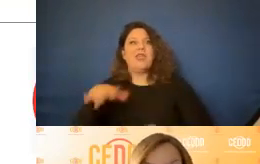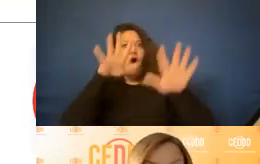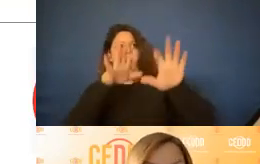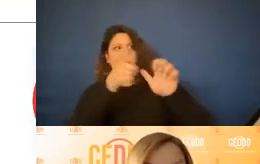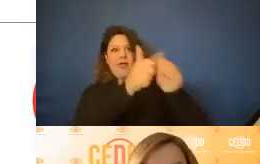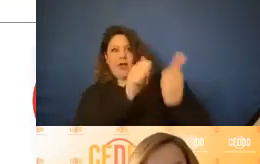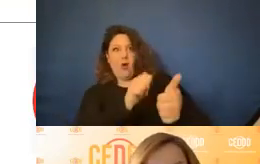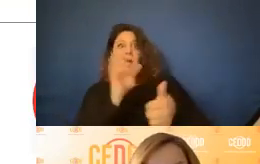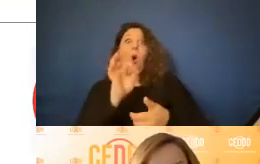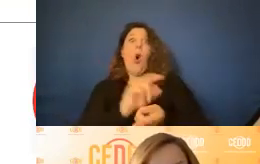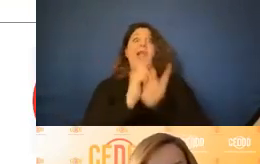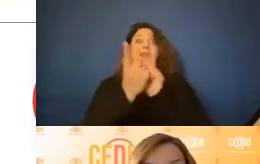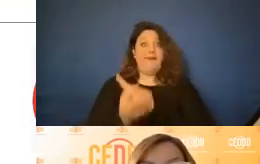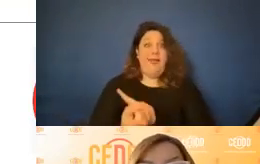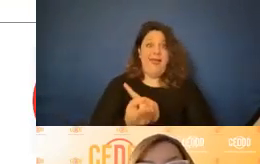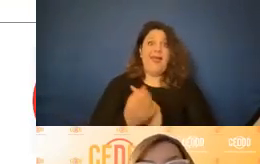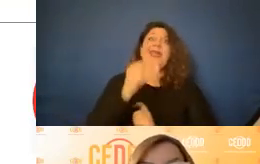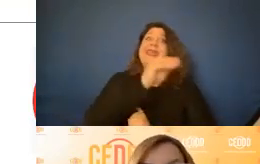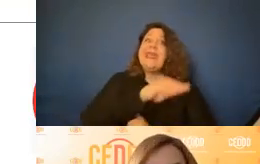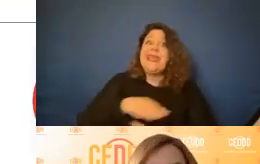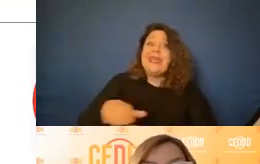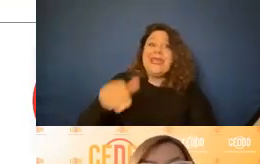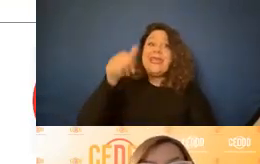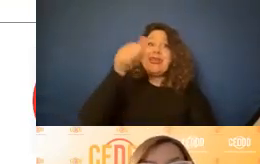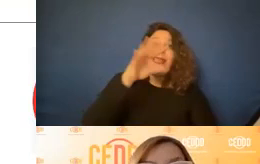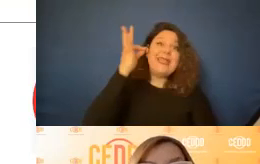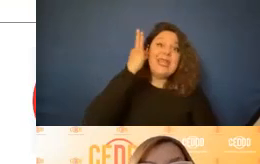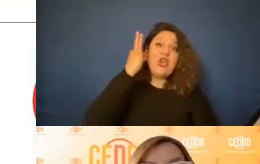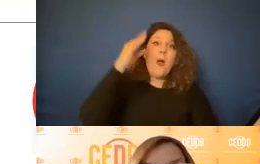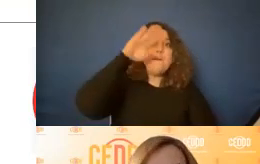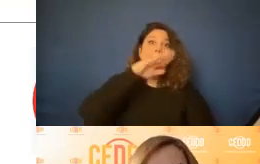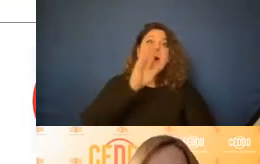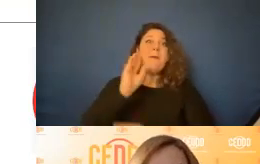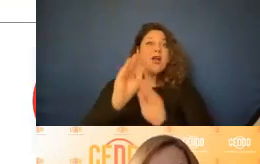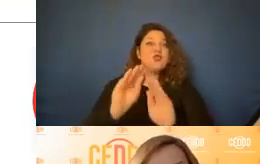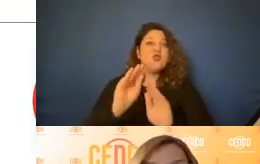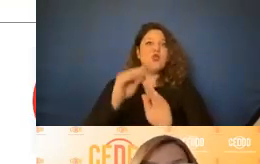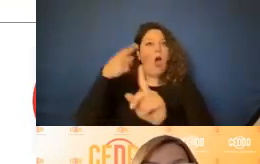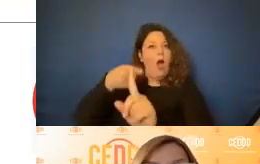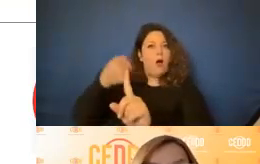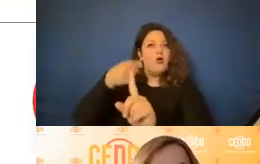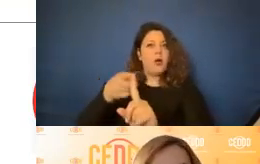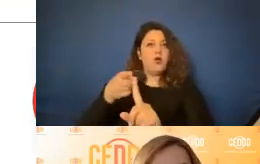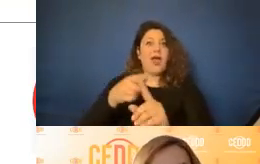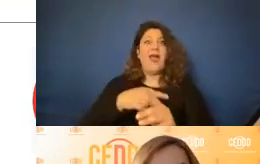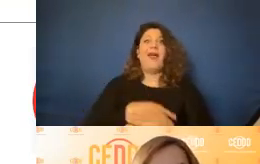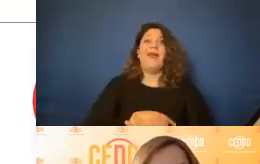que acosan a sus padres. 2/3 de los menores que ejercen violencia contra sus padres han sido